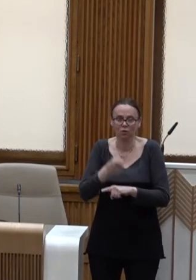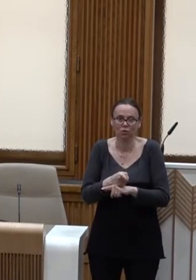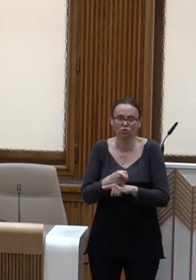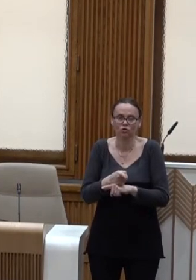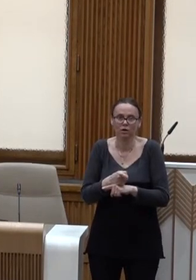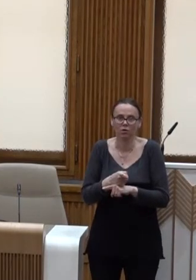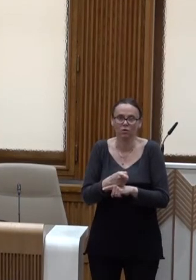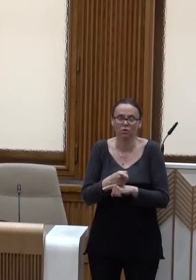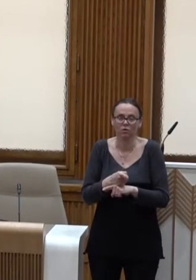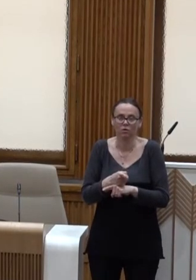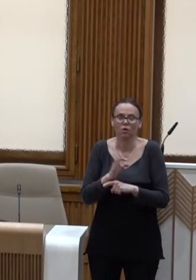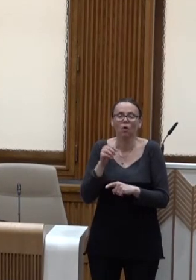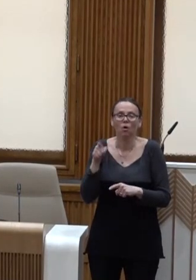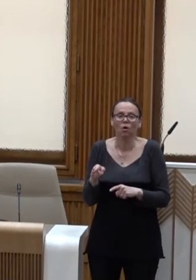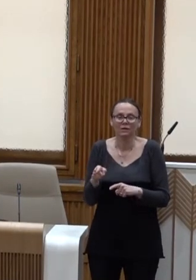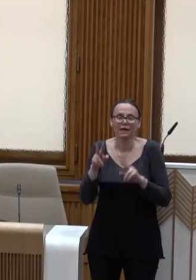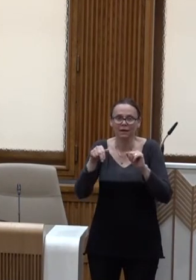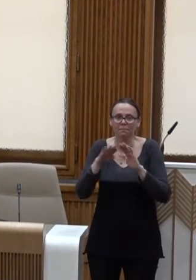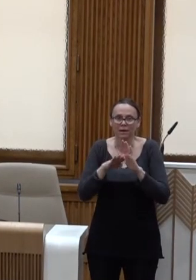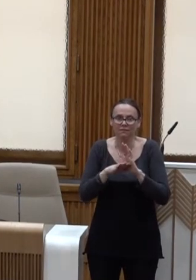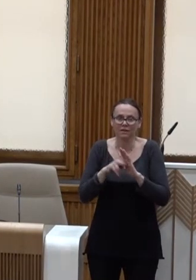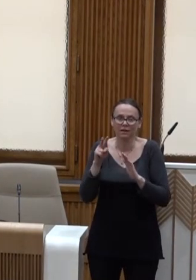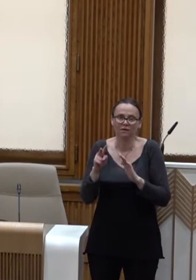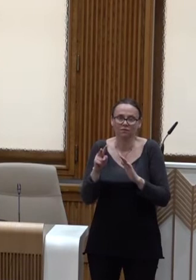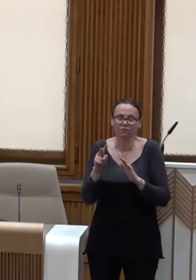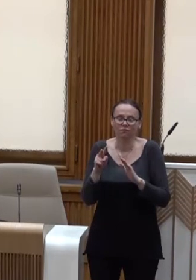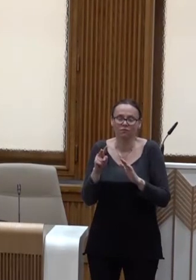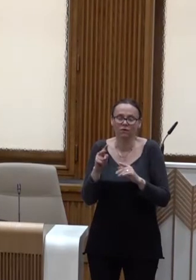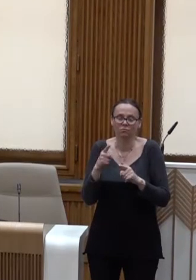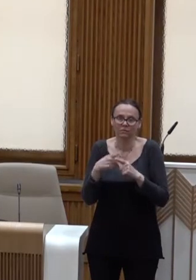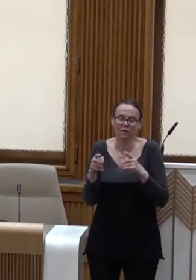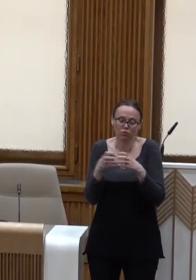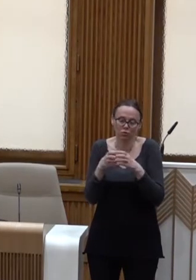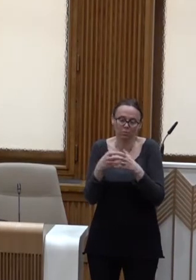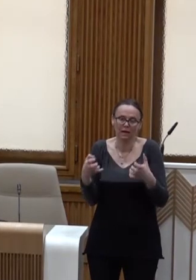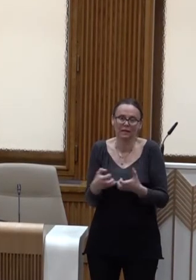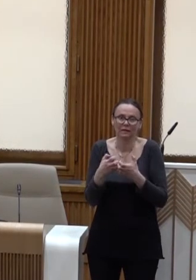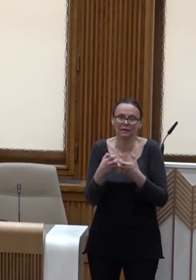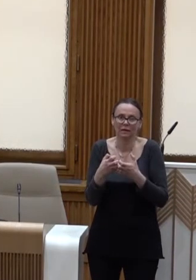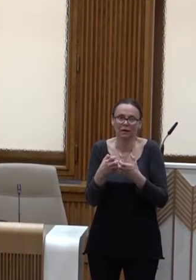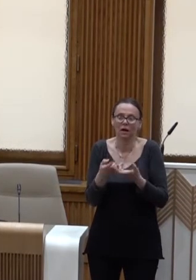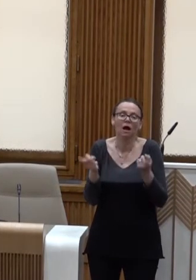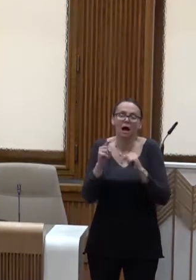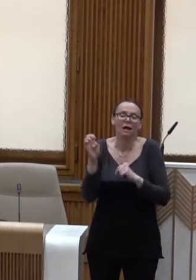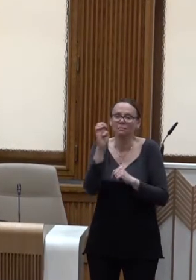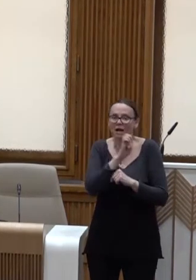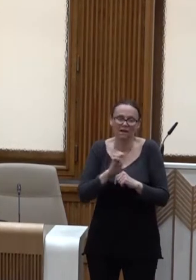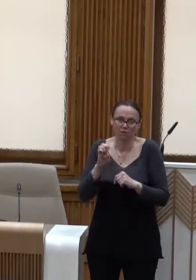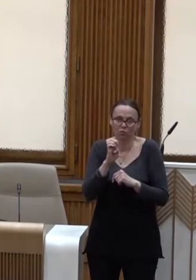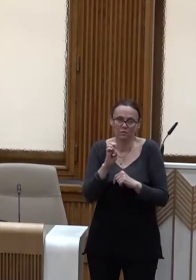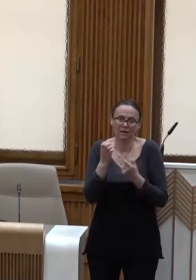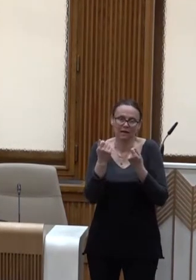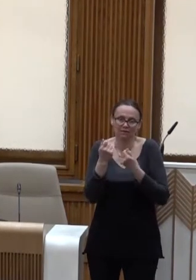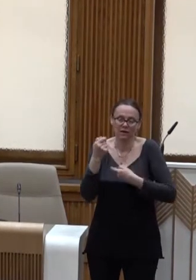pač o teh pravilih v razmerah skupnega trga ali pa pač Evropske monetarne unije,